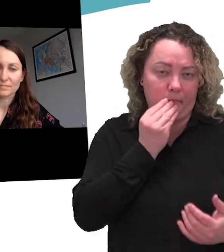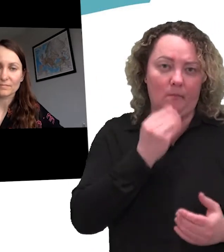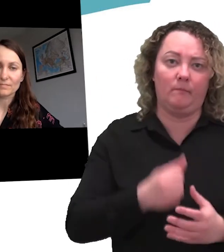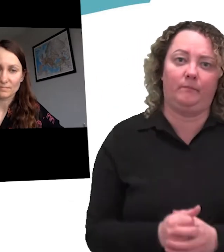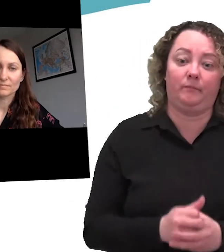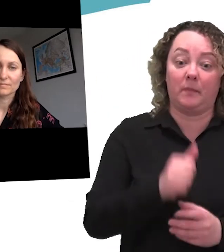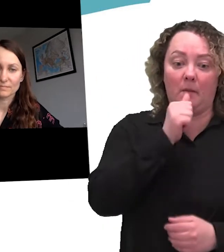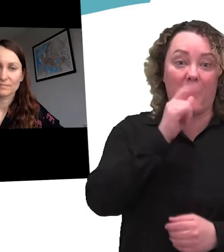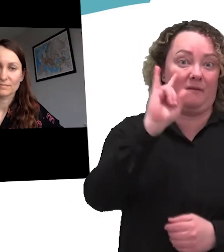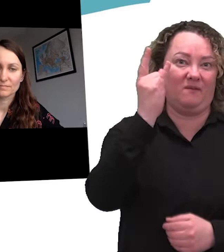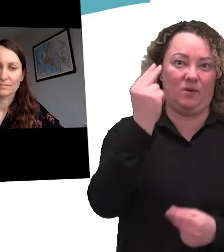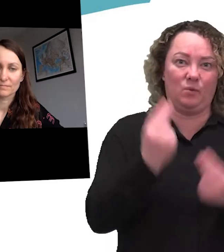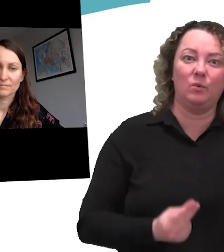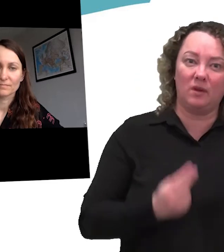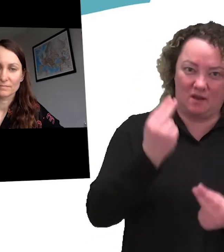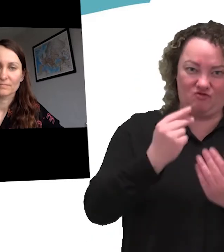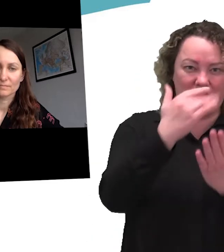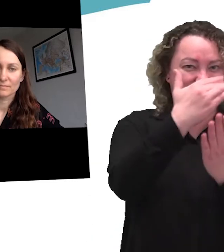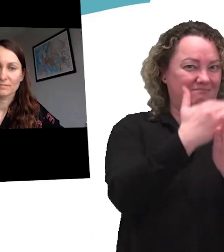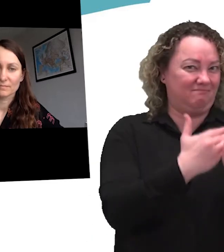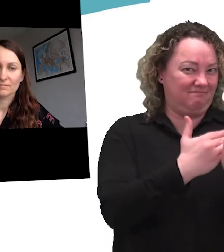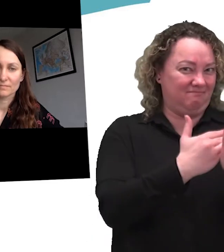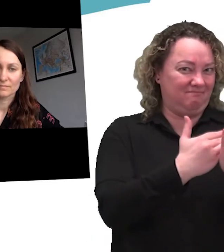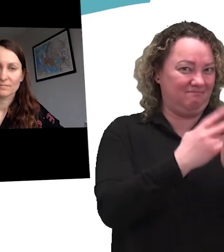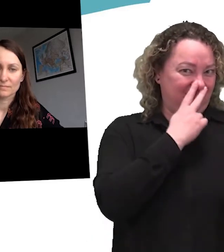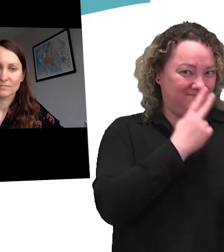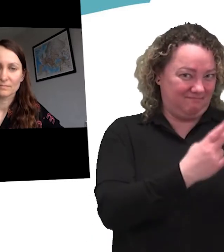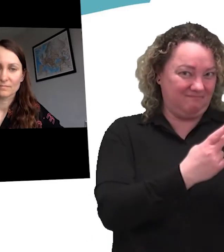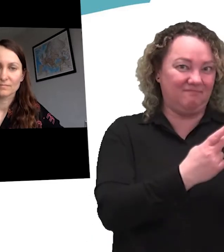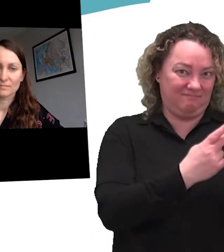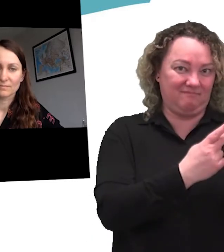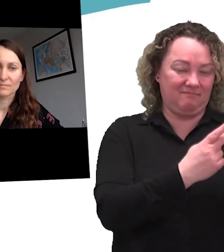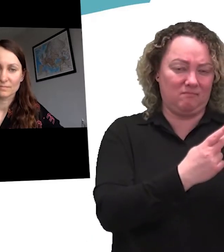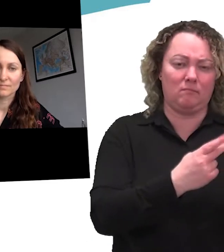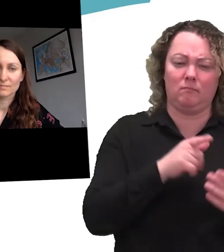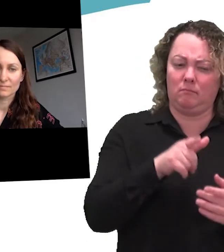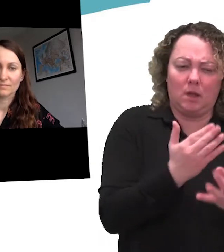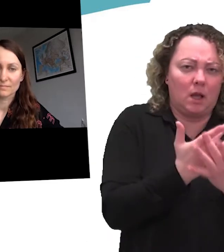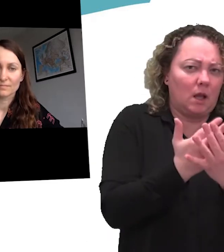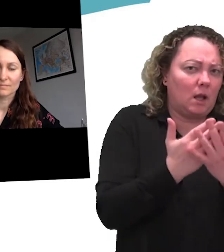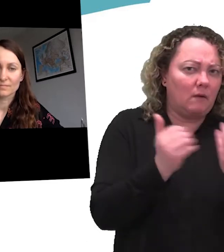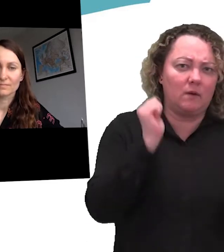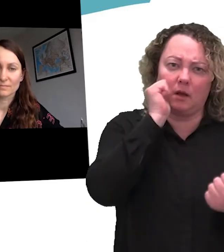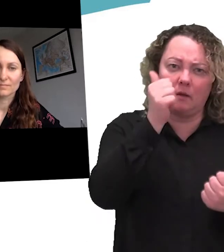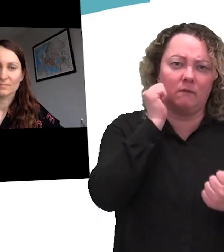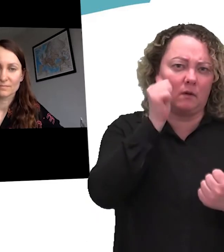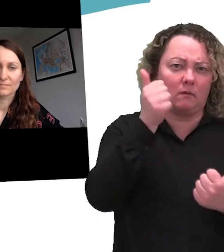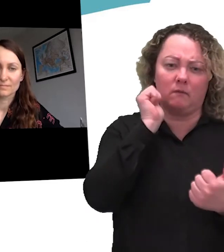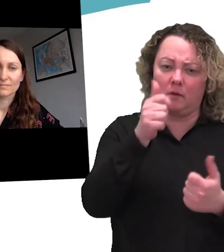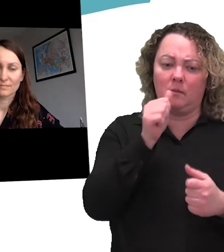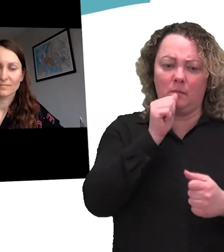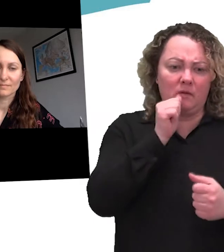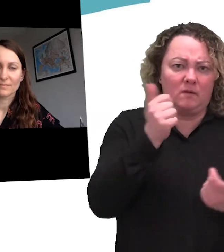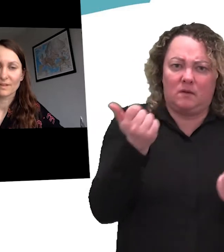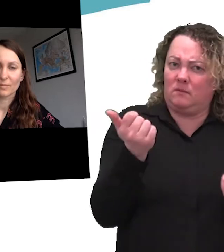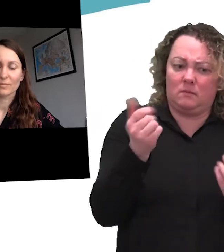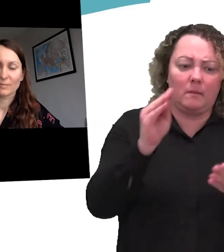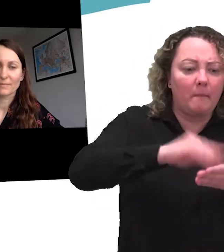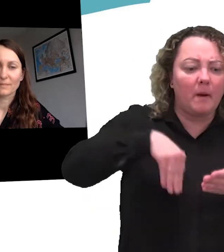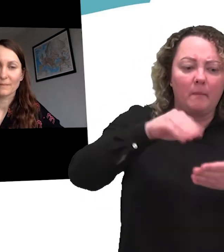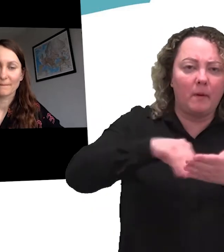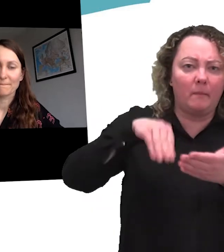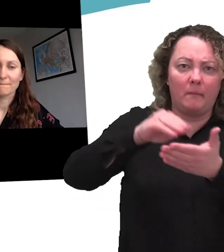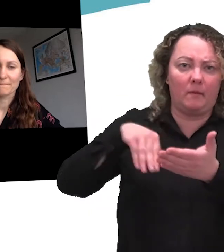meniu, jis yra labai įvairus ir leitam per 3 savaitės negali pakartoti to paties patiekalo.